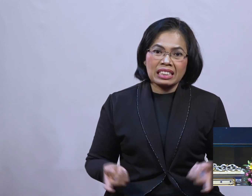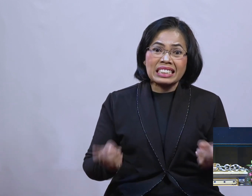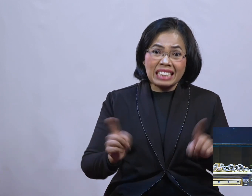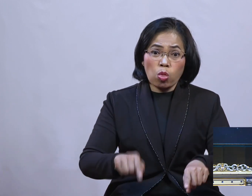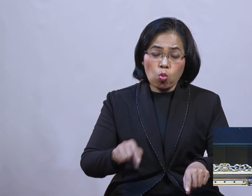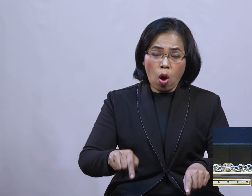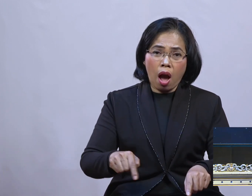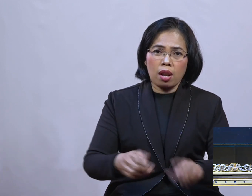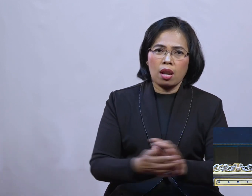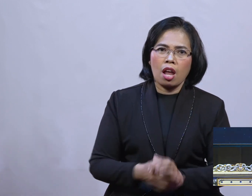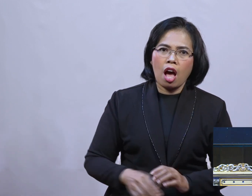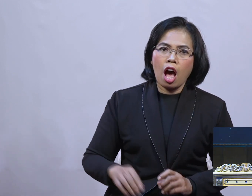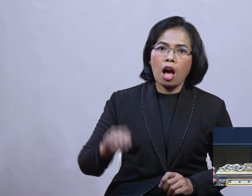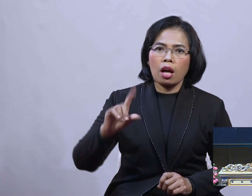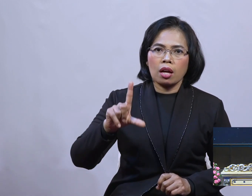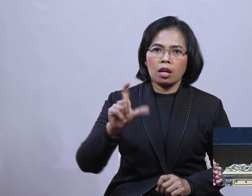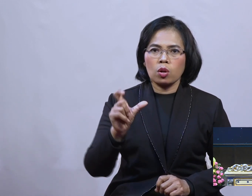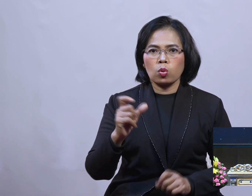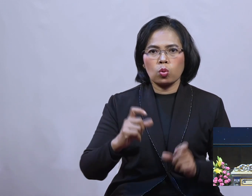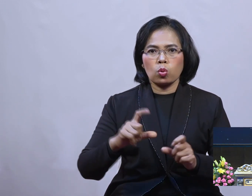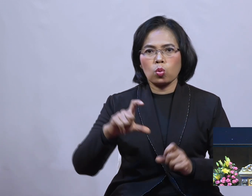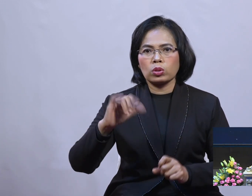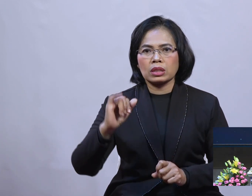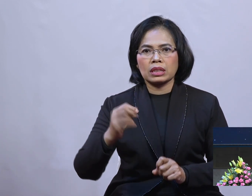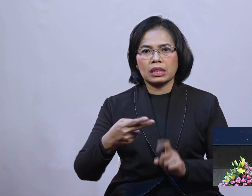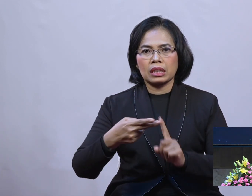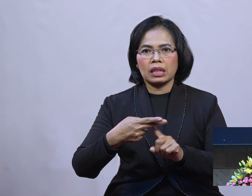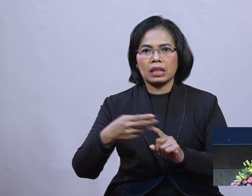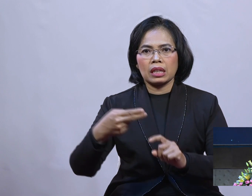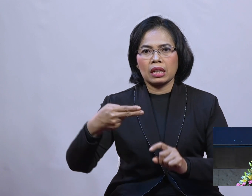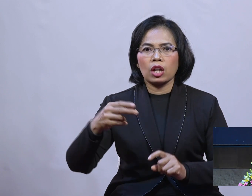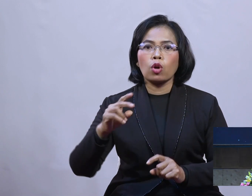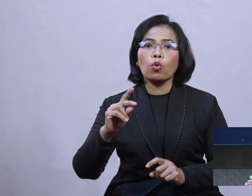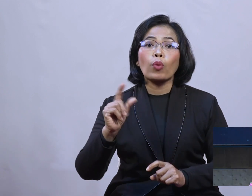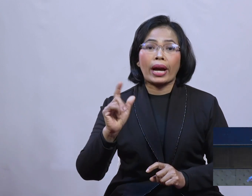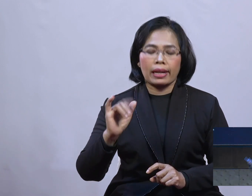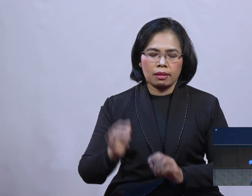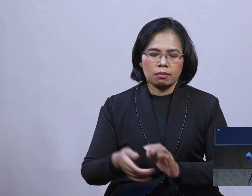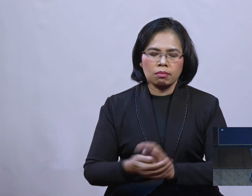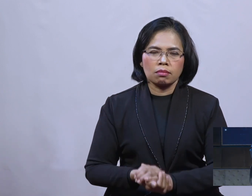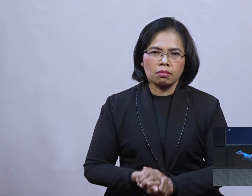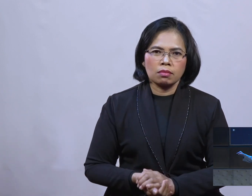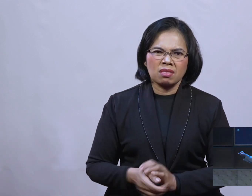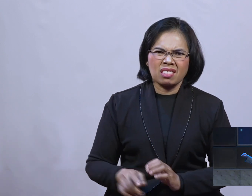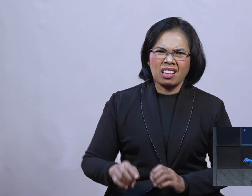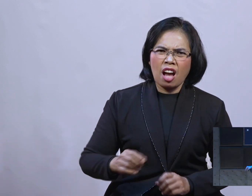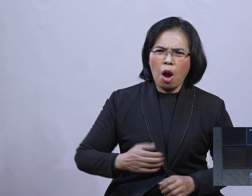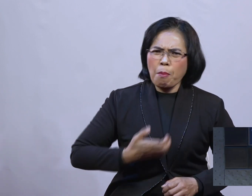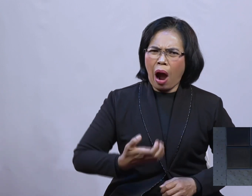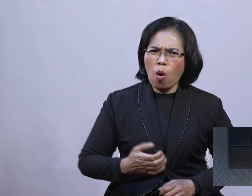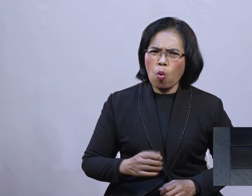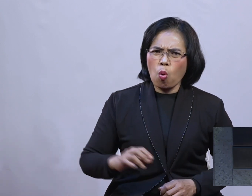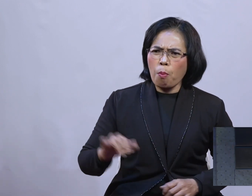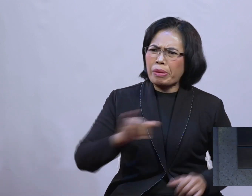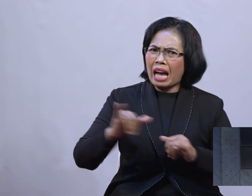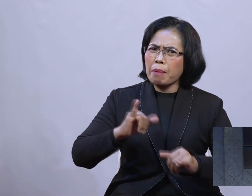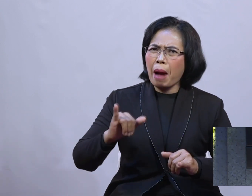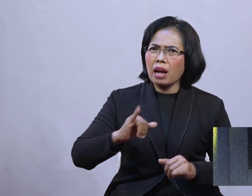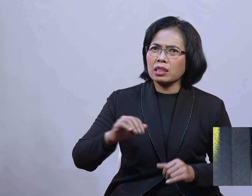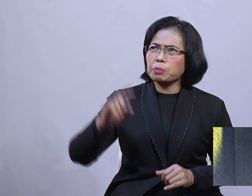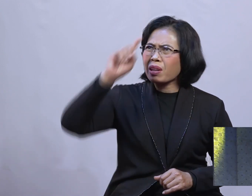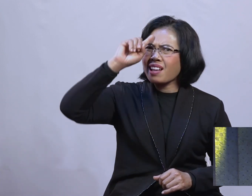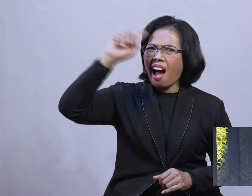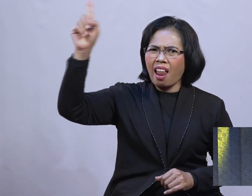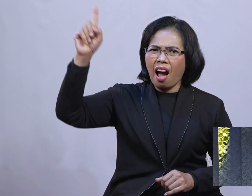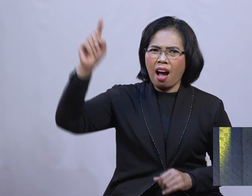Hai tadi angin menyamai Allah Hai jelas kejatuhan Adam dan Hawa kalau ia menyamai ingin menyamai Allah